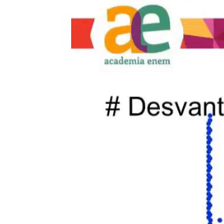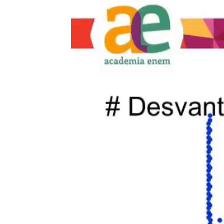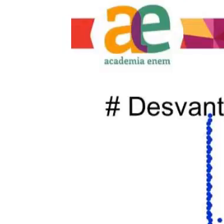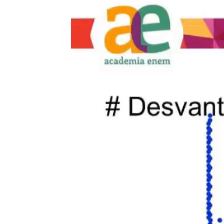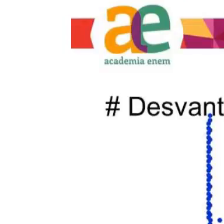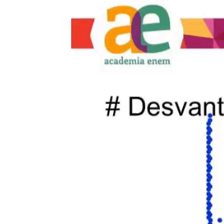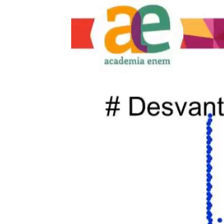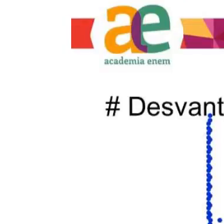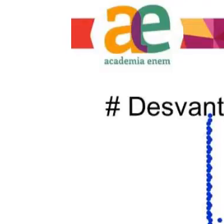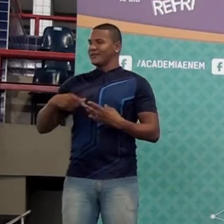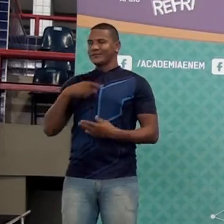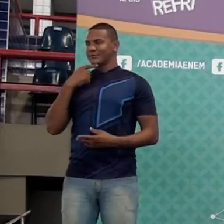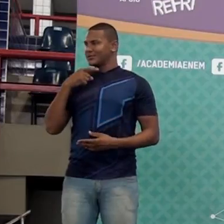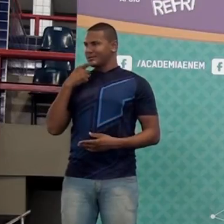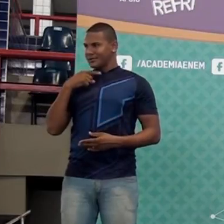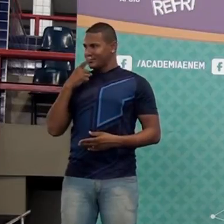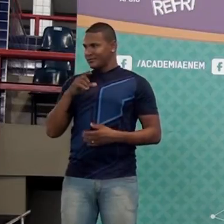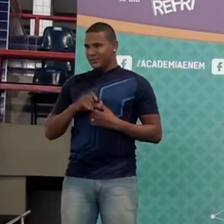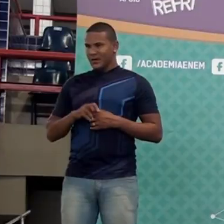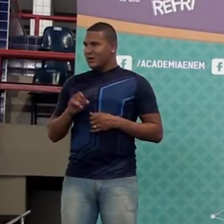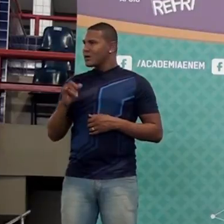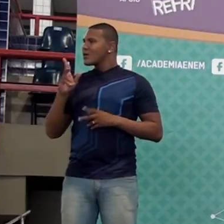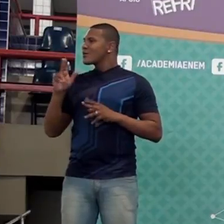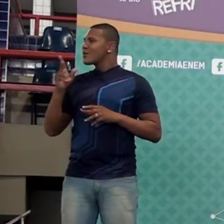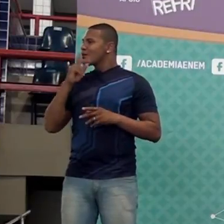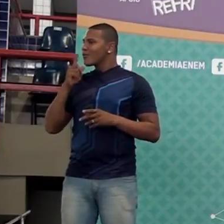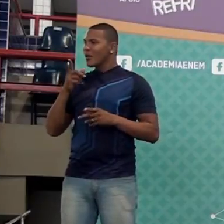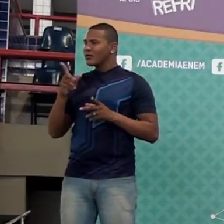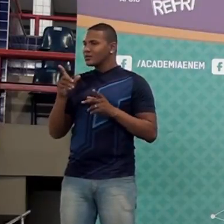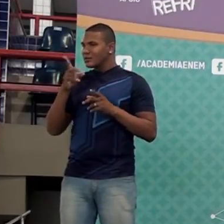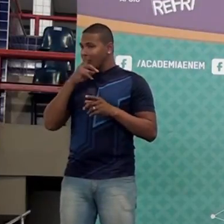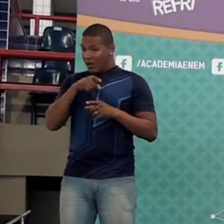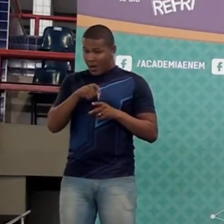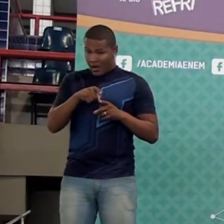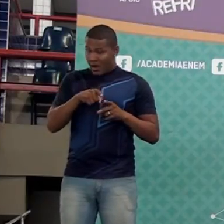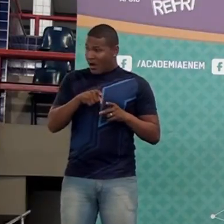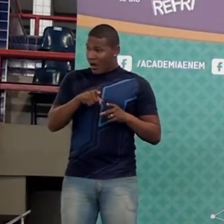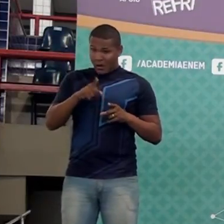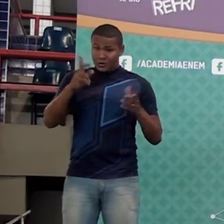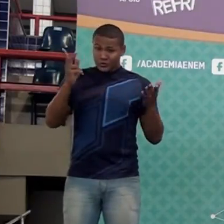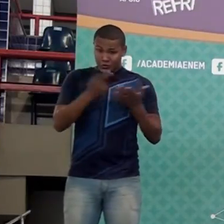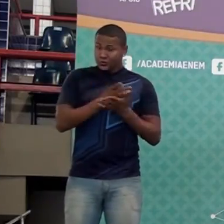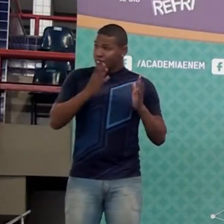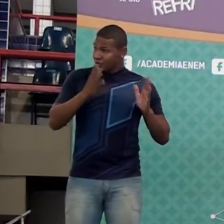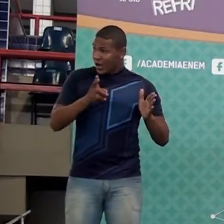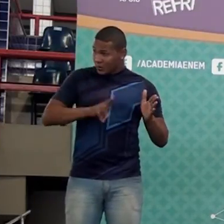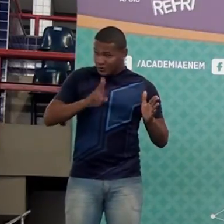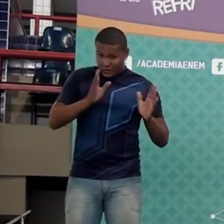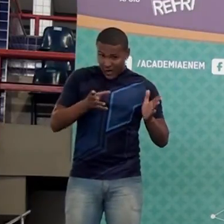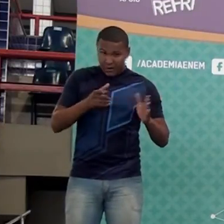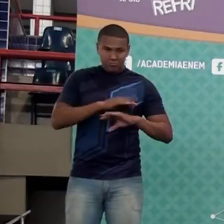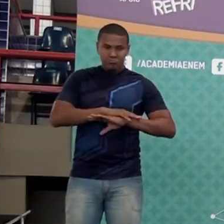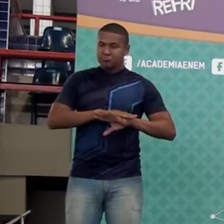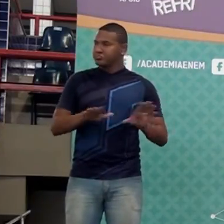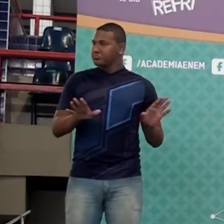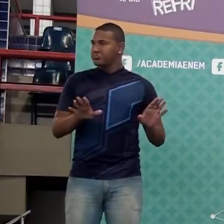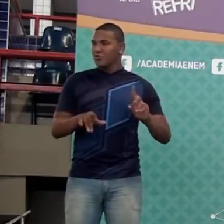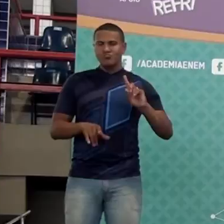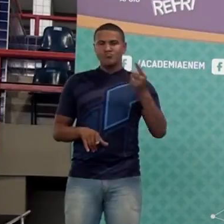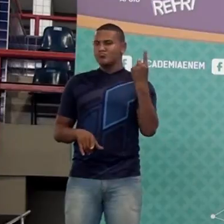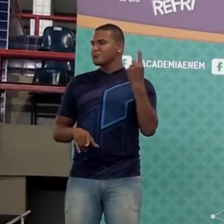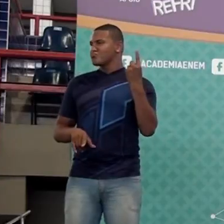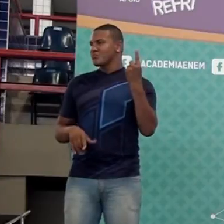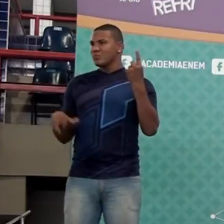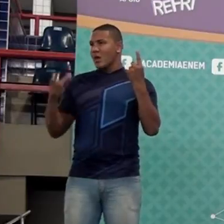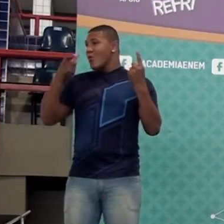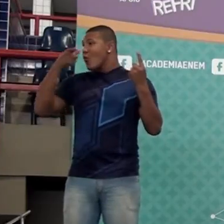poço seca, tem que cavar poço em outro local, certo? Então é um poço de vapor d'água. Na hora que esse poço secou,